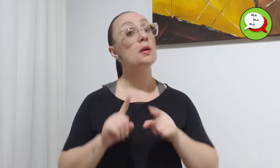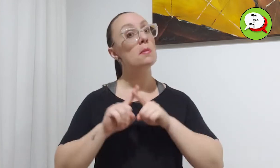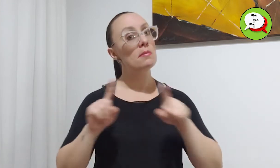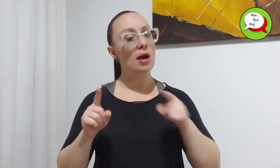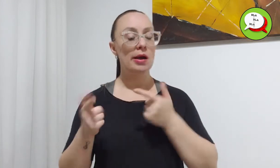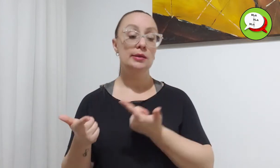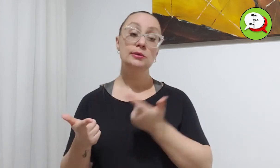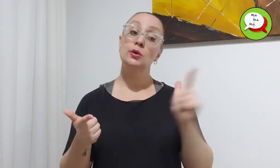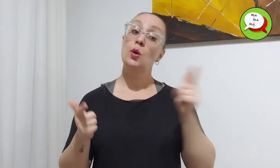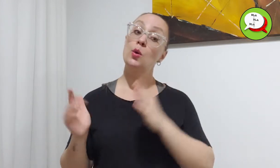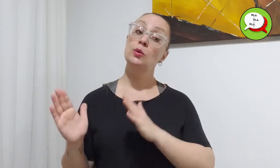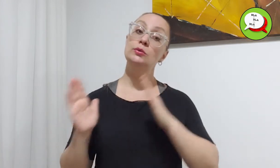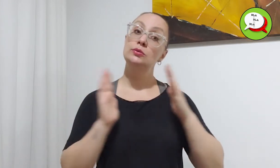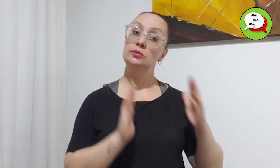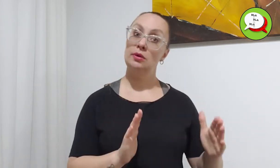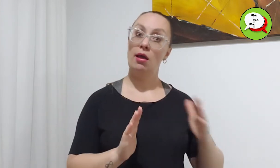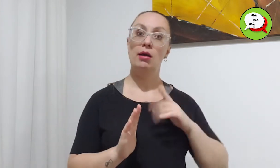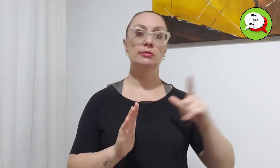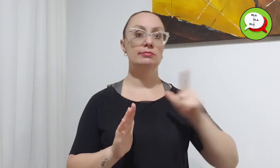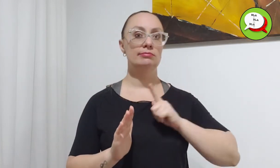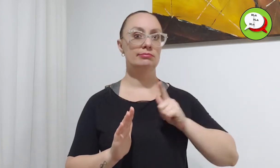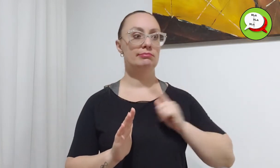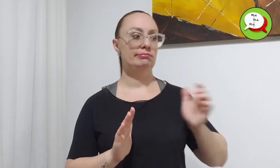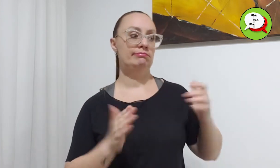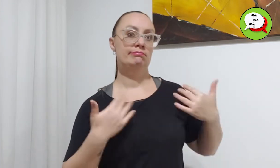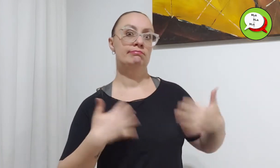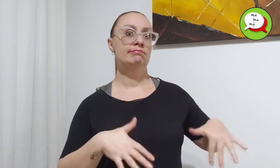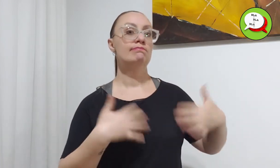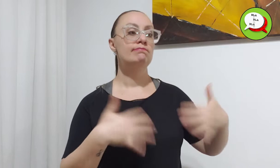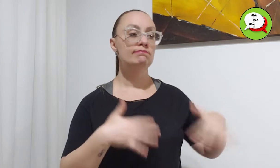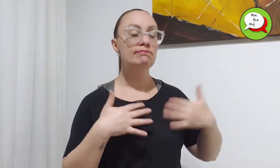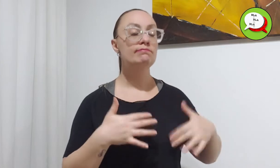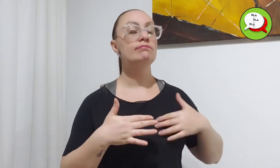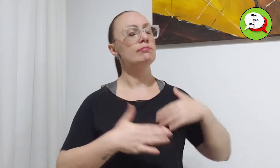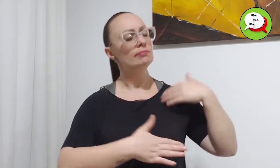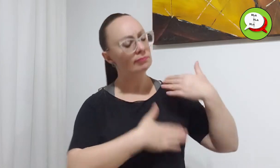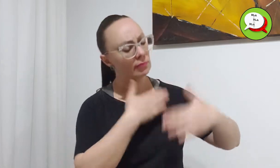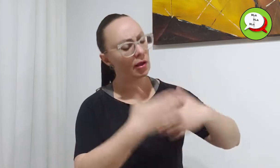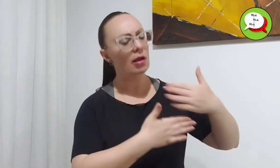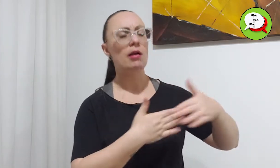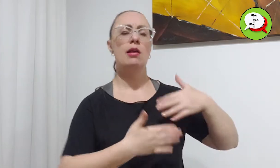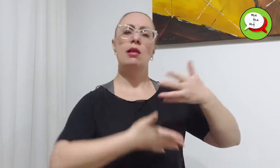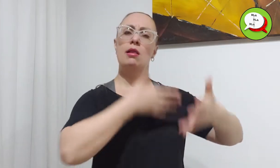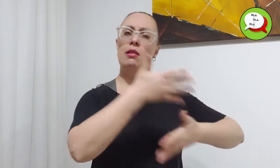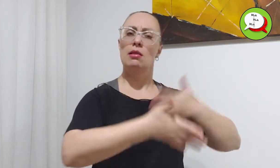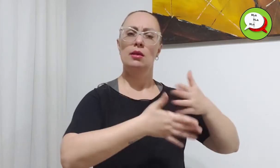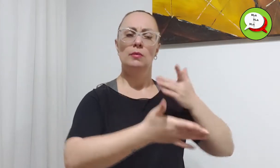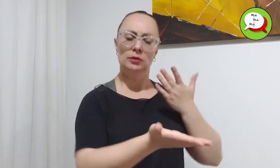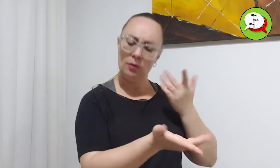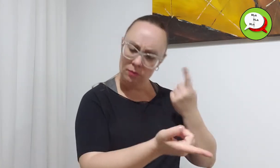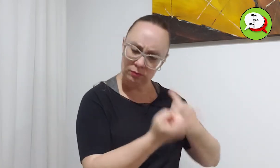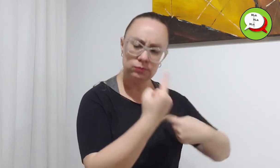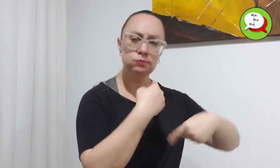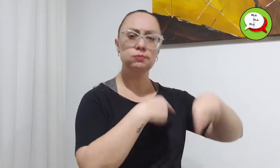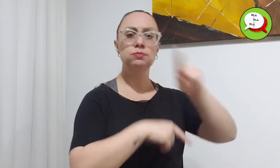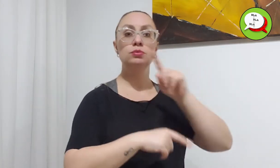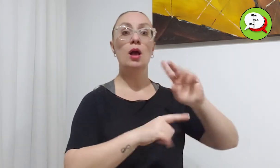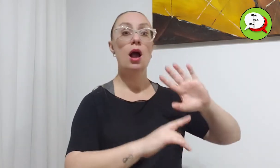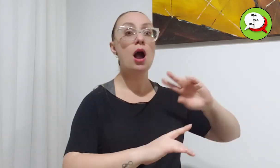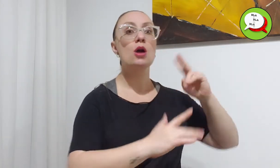Por outro lado, ricos percursos de experiência com a língua de sinais e a cultura surda aconteceram